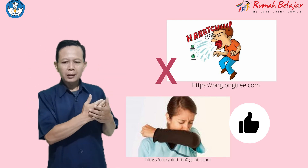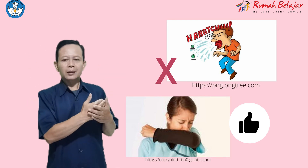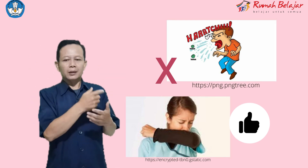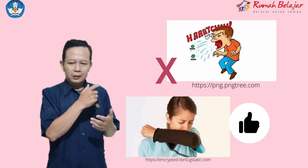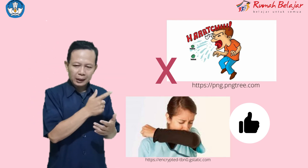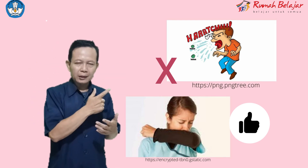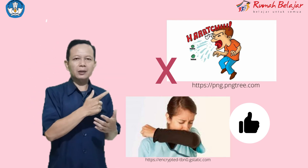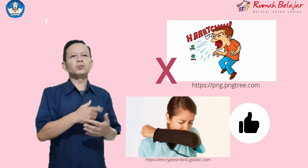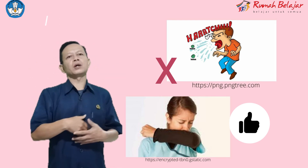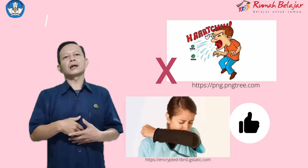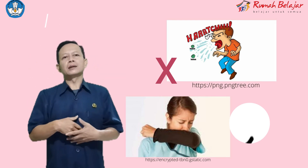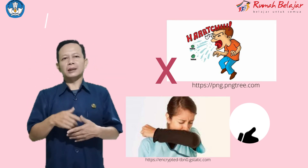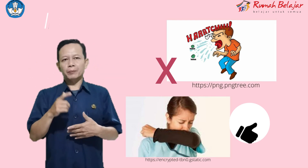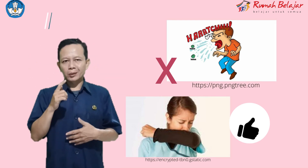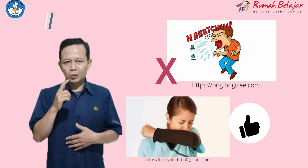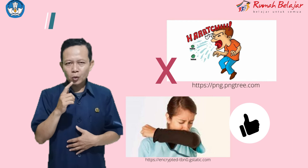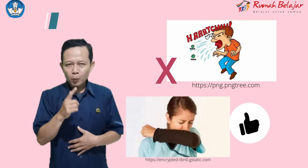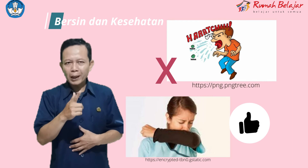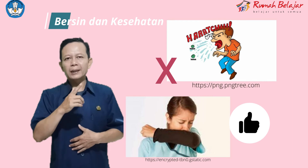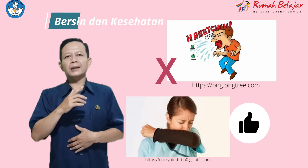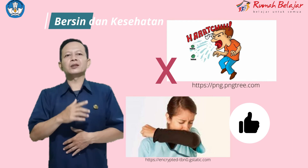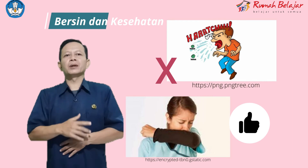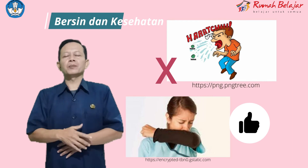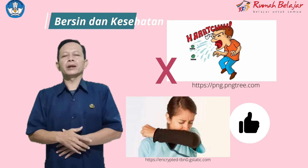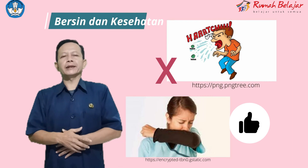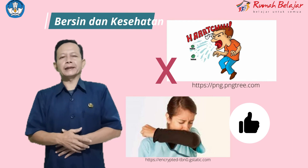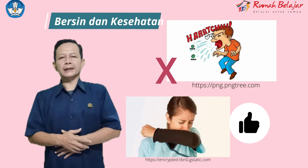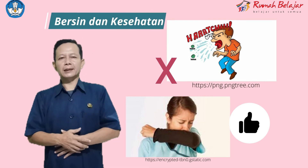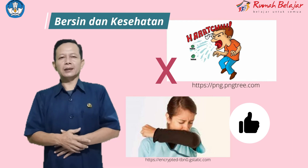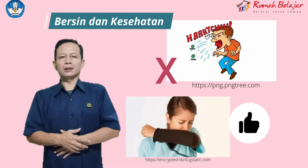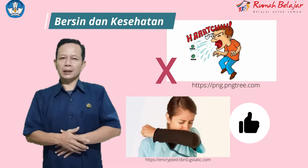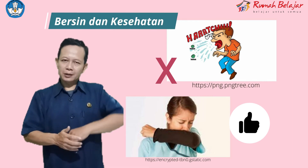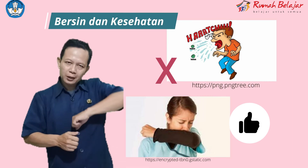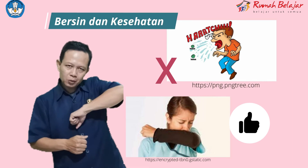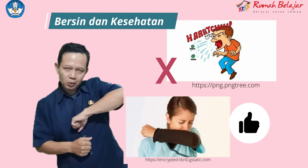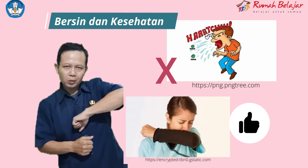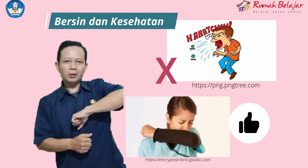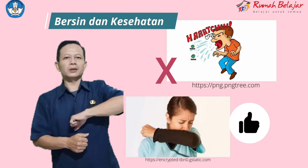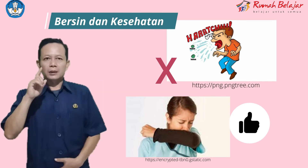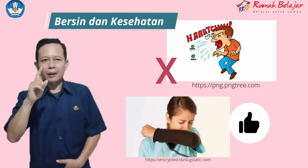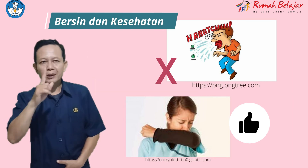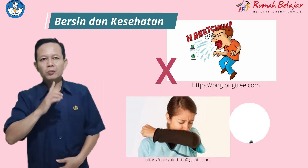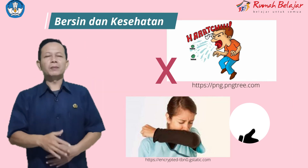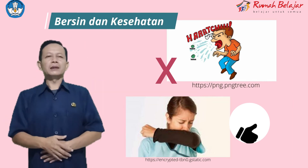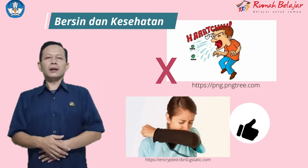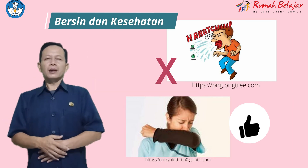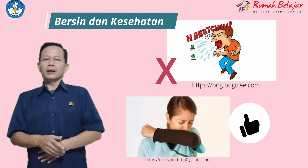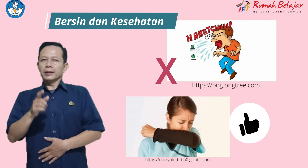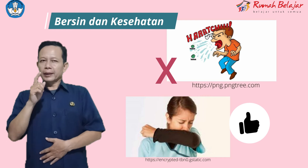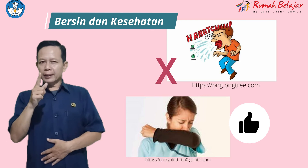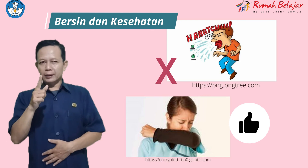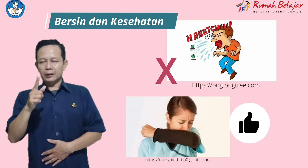bersin, jangan terbuka, tapi tutuplah dengan sebaik-baiknya dengan siku. Sahabat rumah